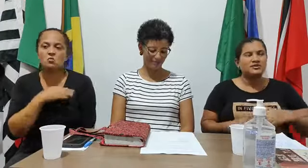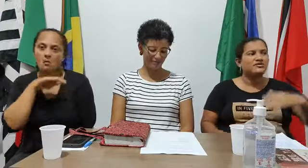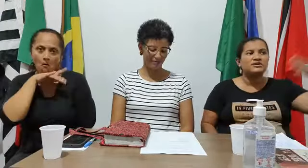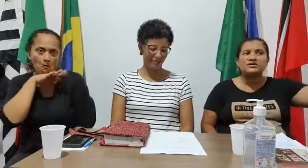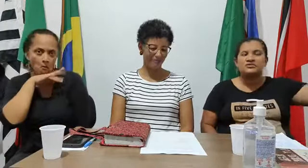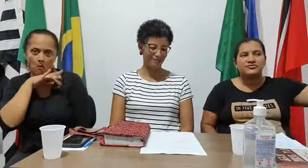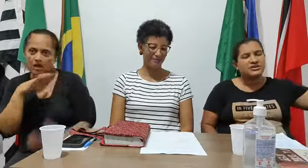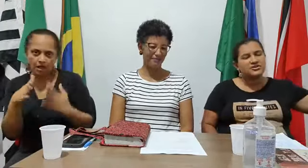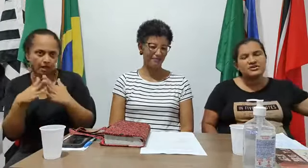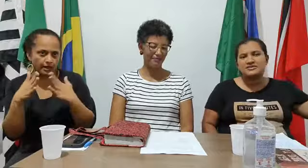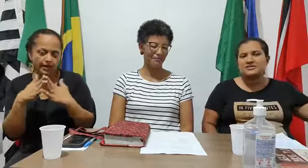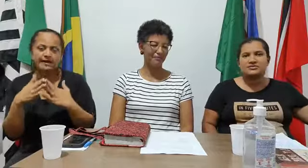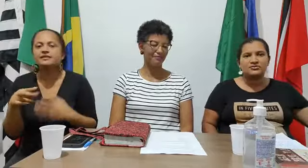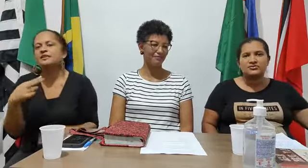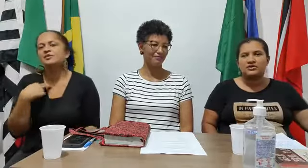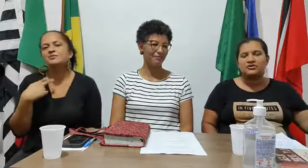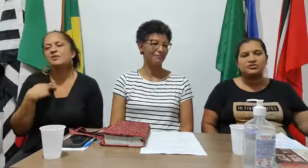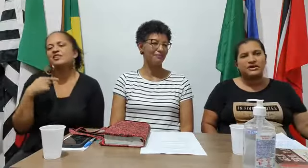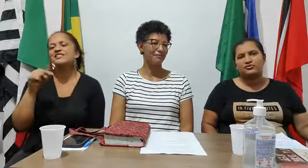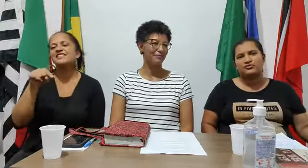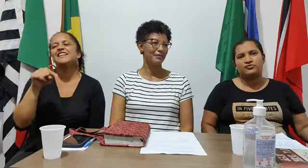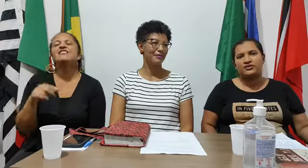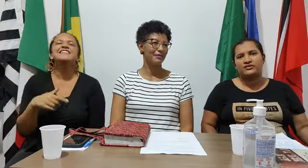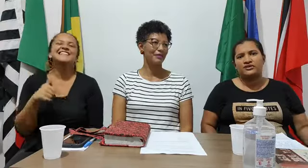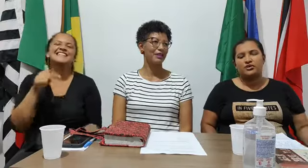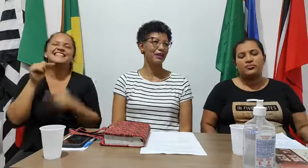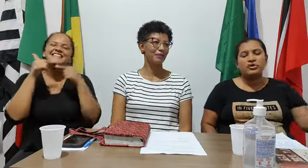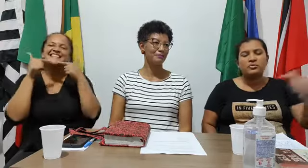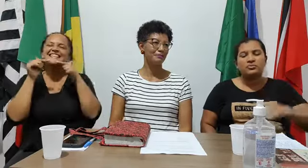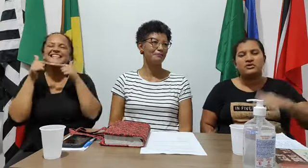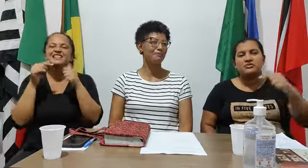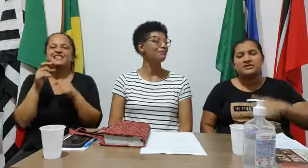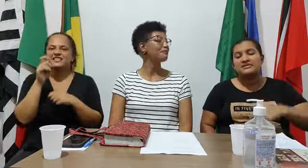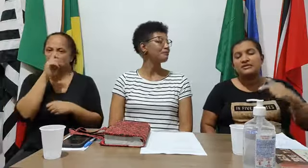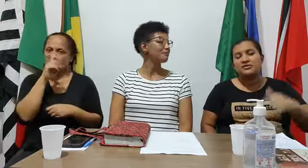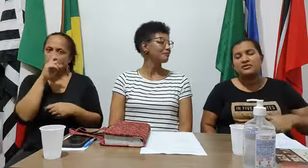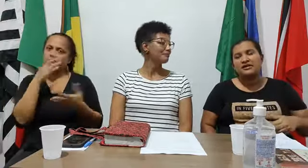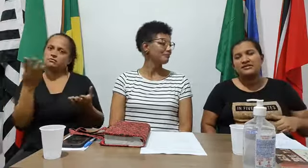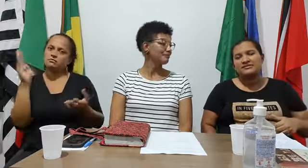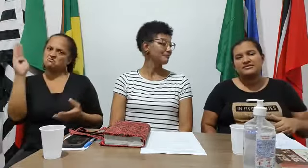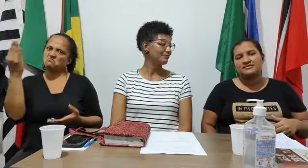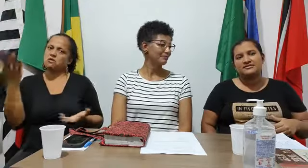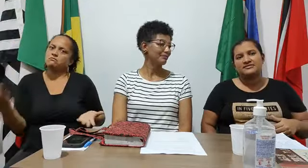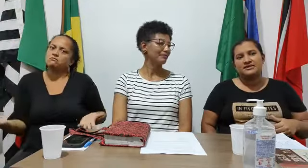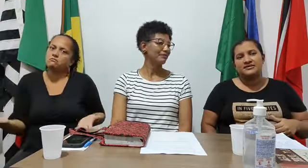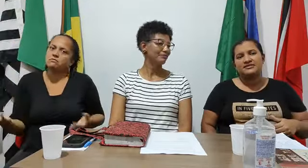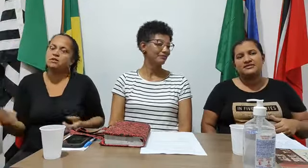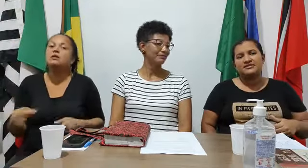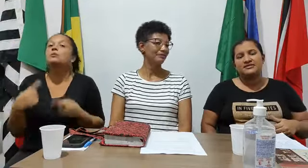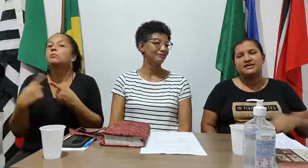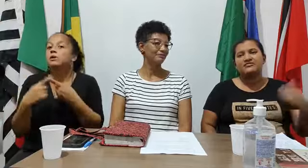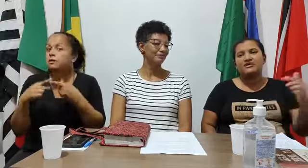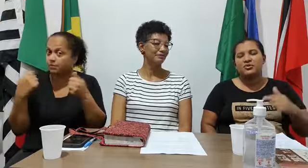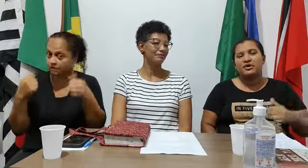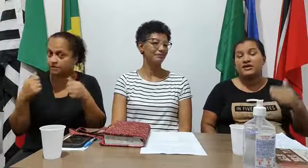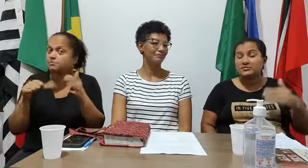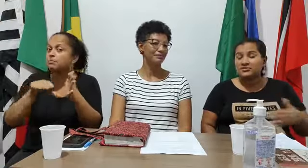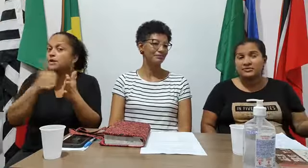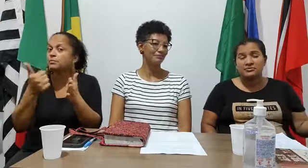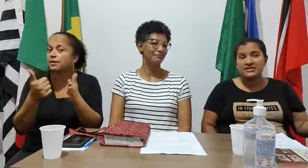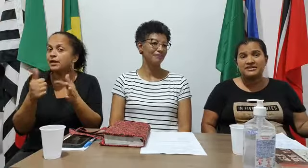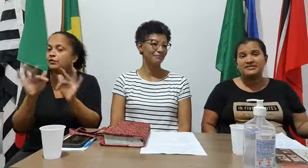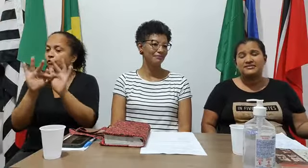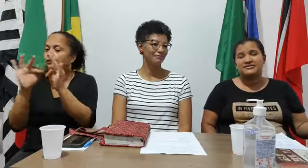casa, não adianta eu ficar de risinhos do lado de fora. Sim. Porque o meu primeiro ministério é meu lar, né? Quem vai me honrar é a